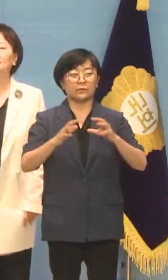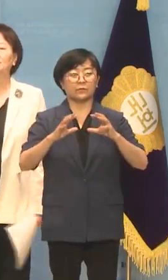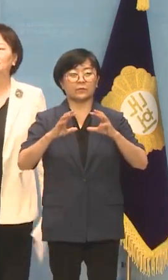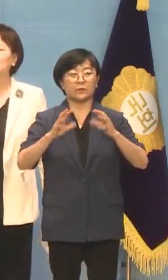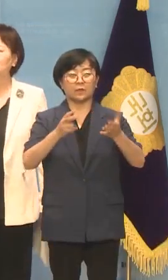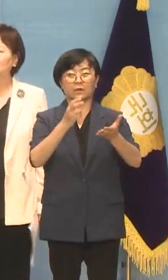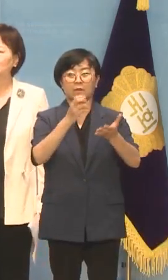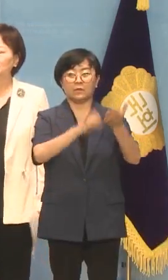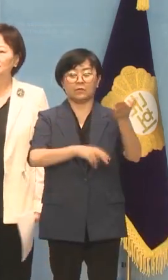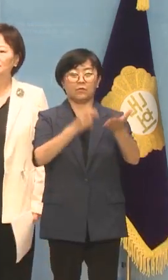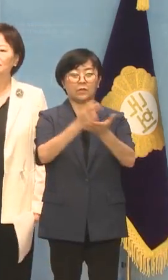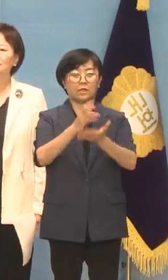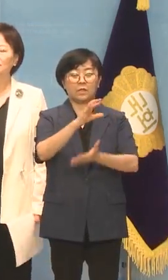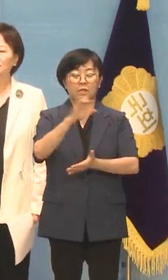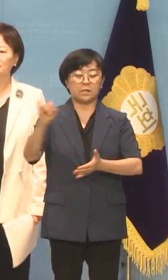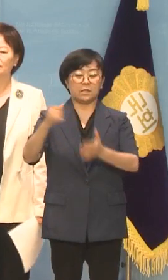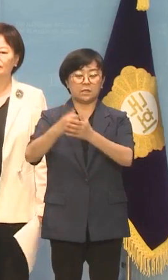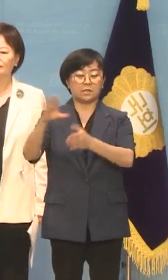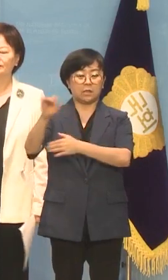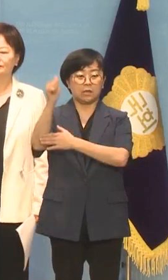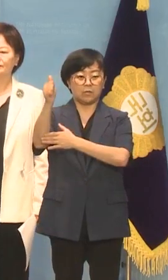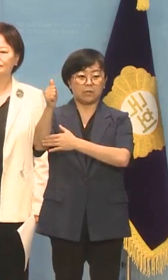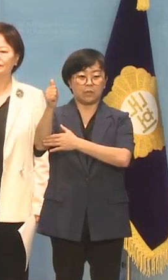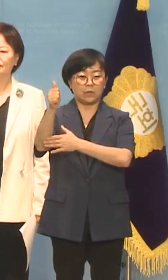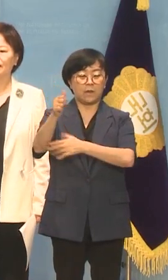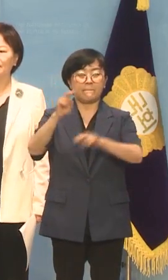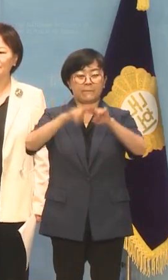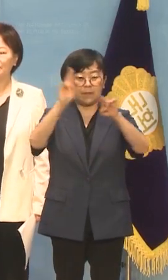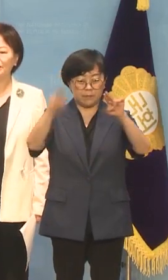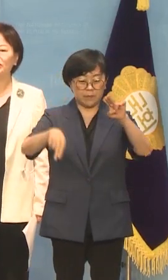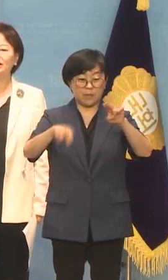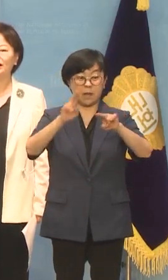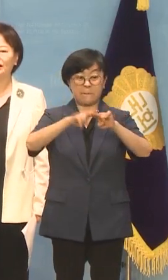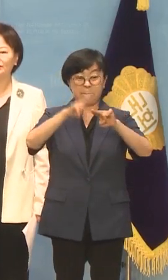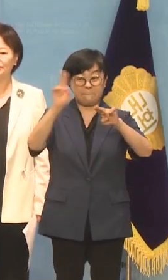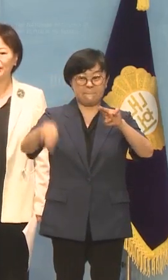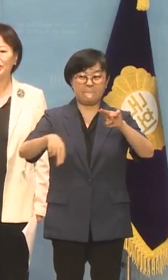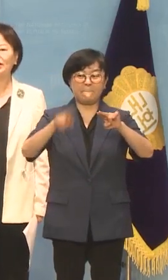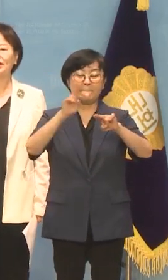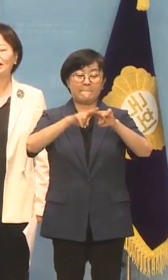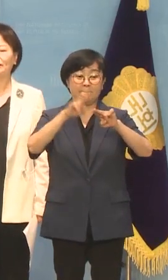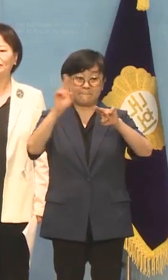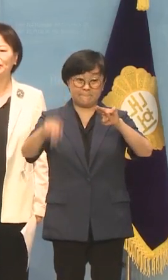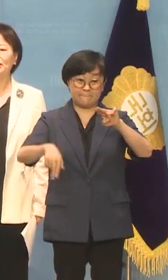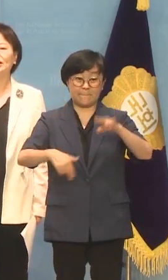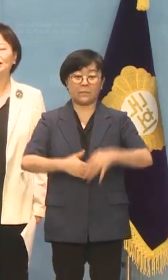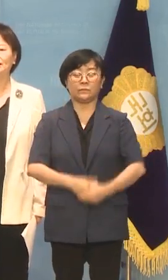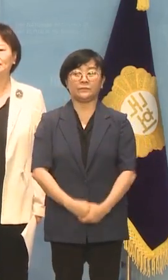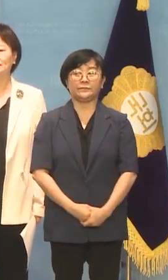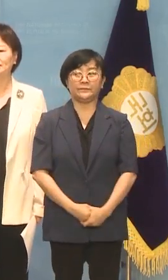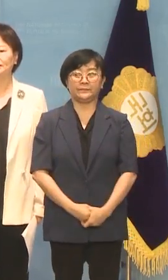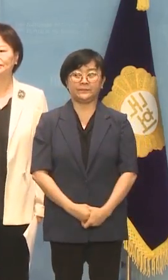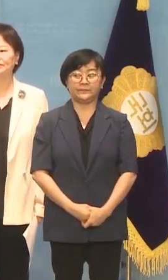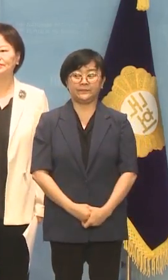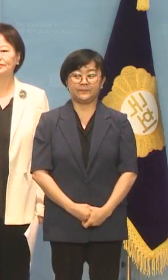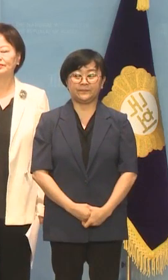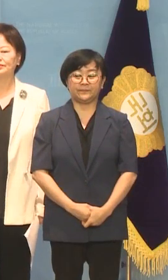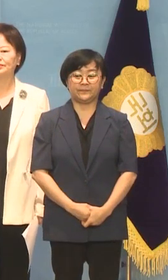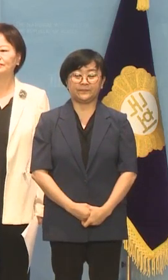헌법재판소는 이상민 행안부 장관을 파명하라 밤양하라 밤하늘아 저희들의이